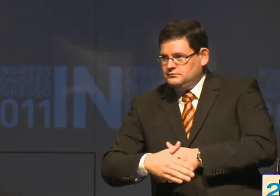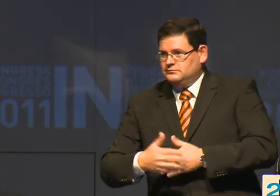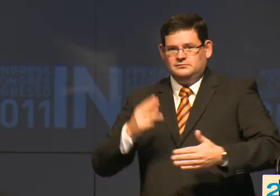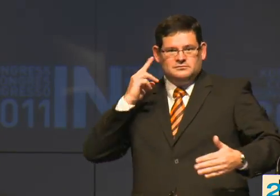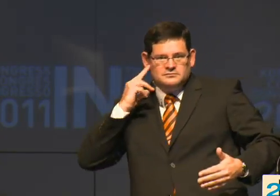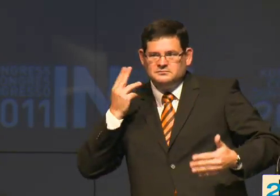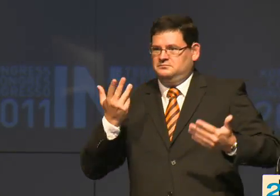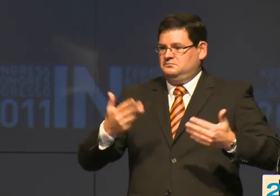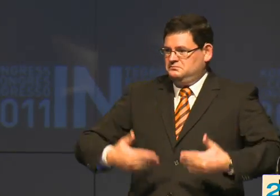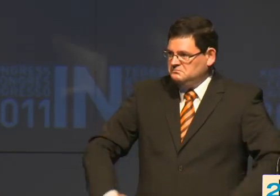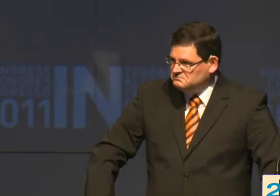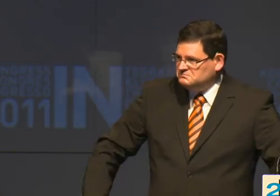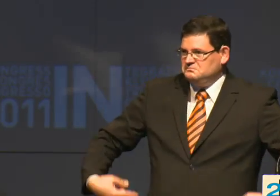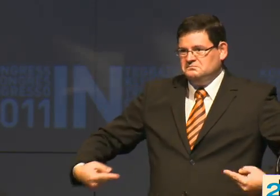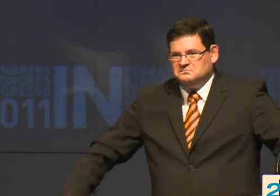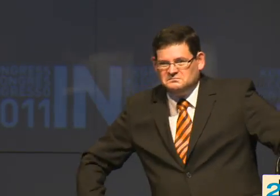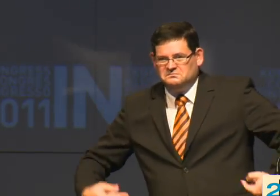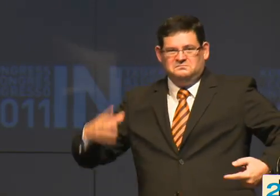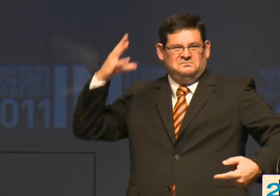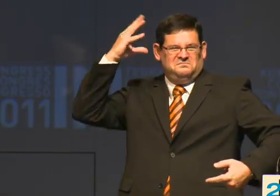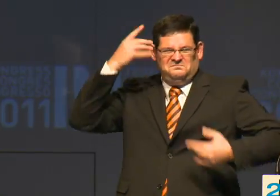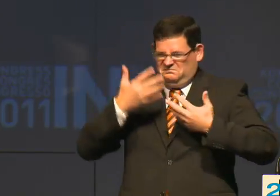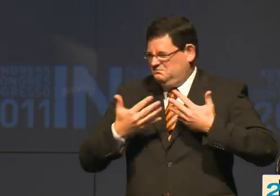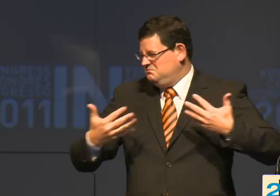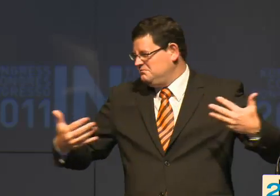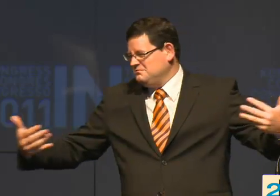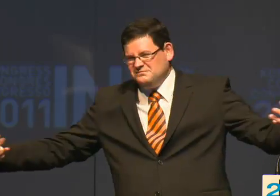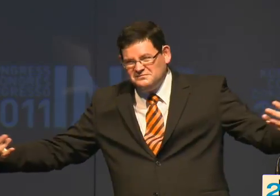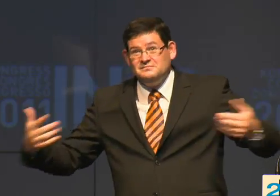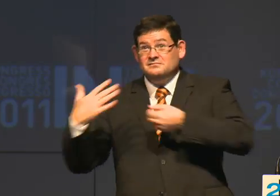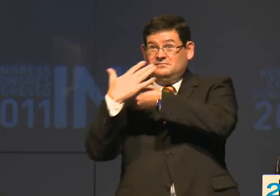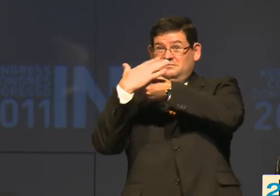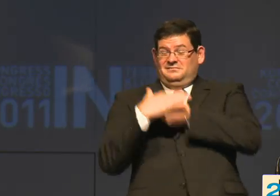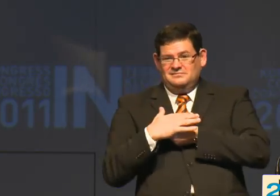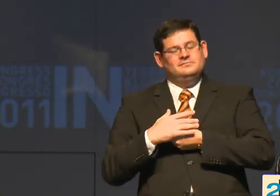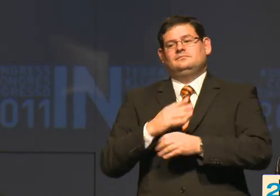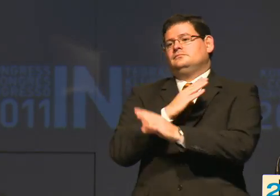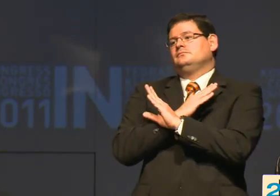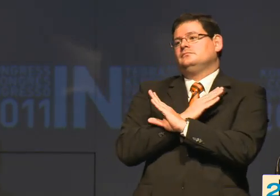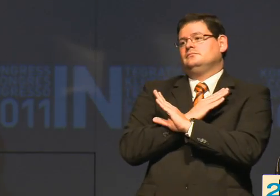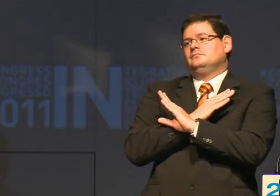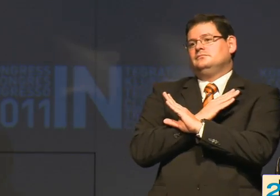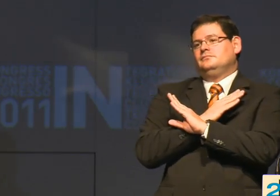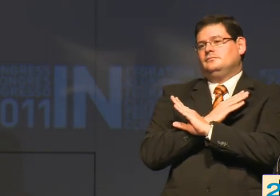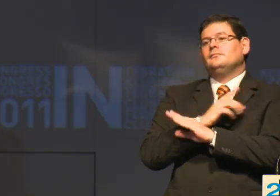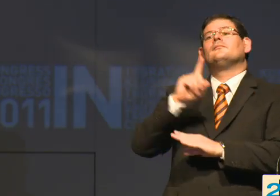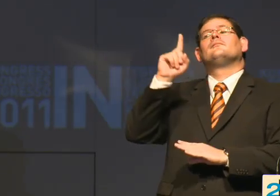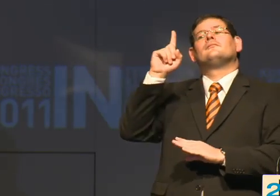de discrimination. Entendante, sourde, personnes handicapées physiques, sensorielles, etc. La discrimination doit